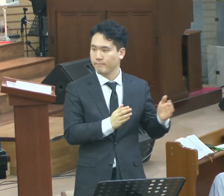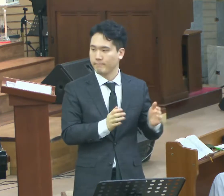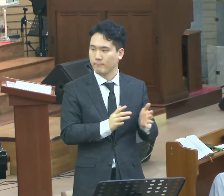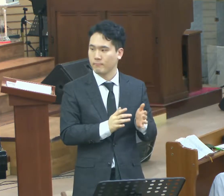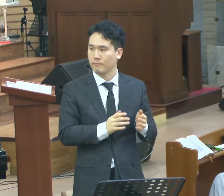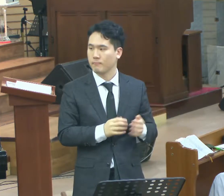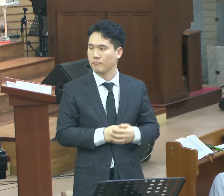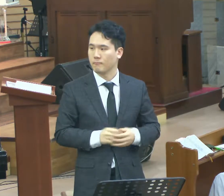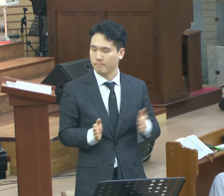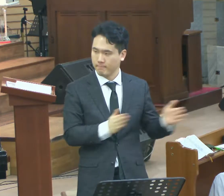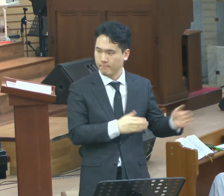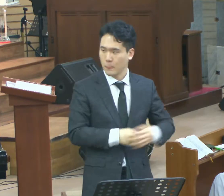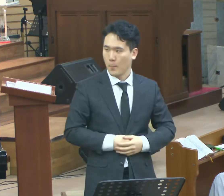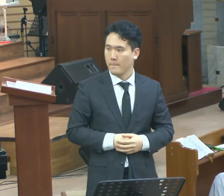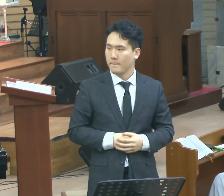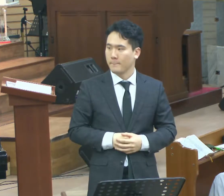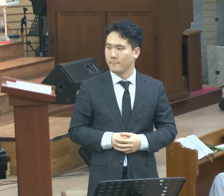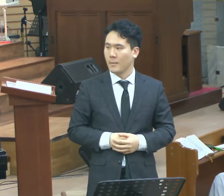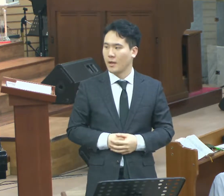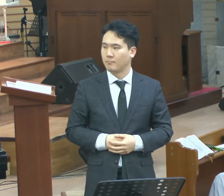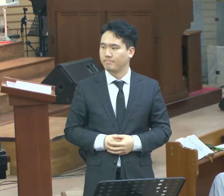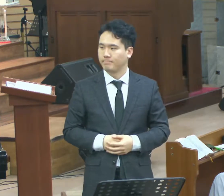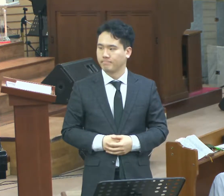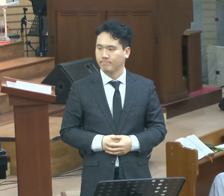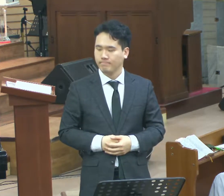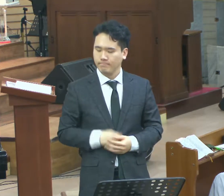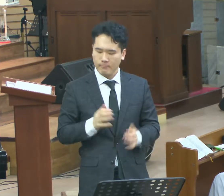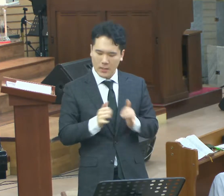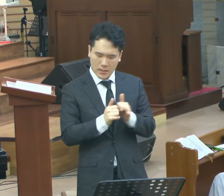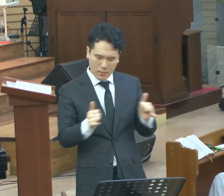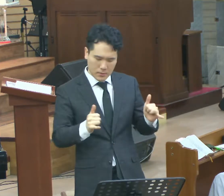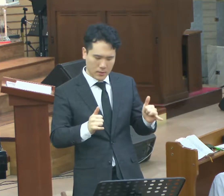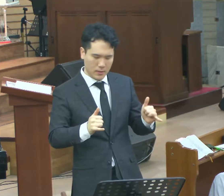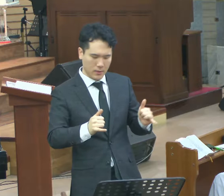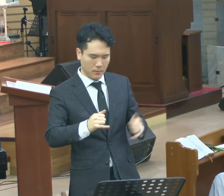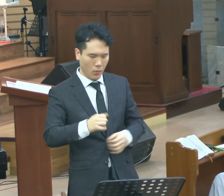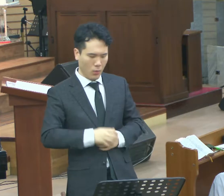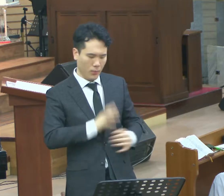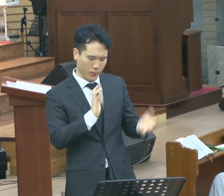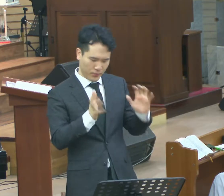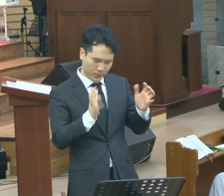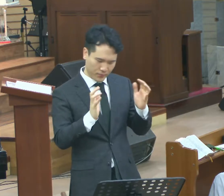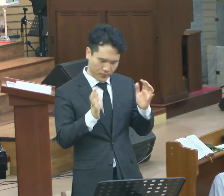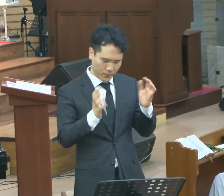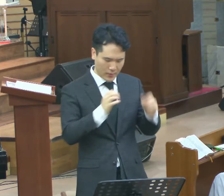회의와 정책은요, 사람들이 합의하기까지 시간이 많이 걸려요.